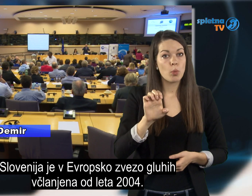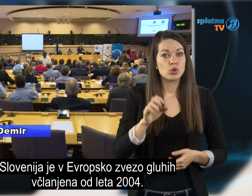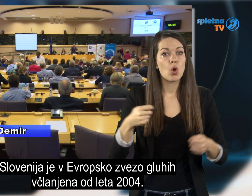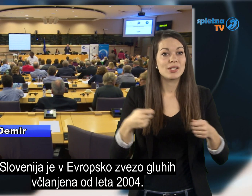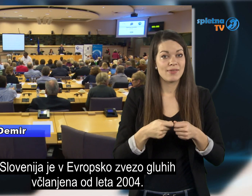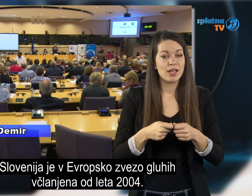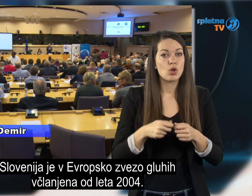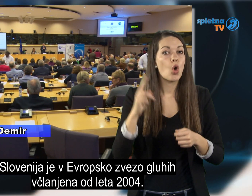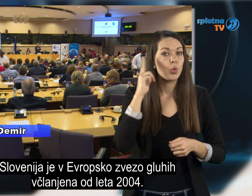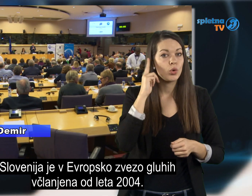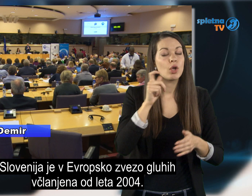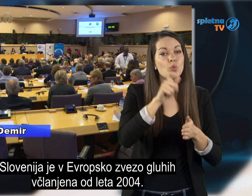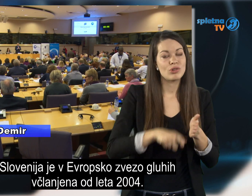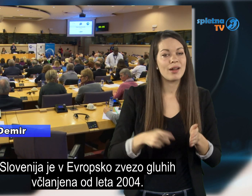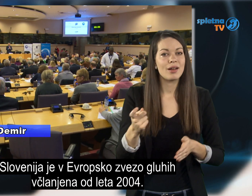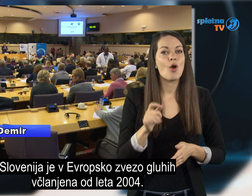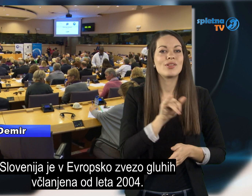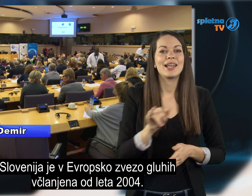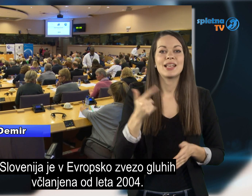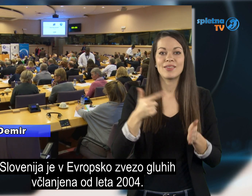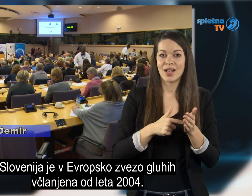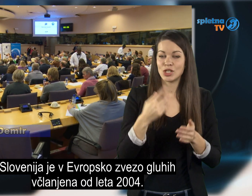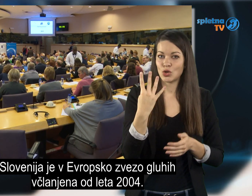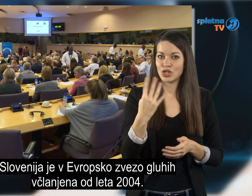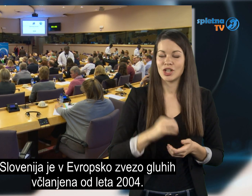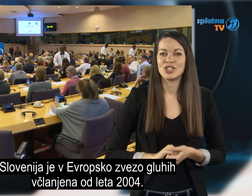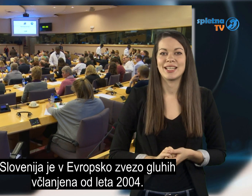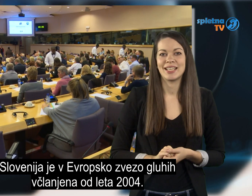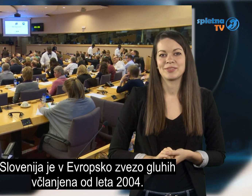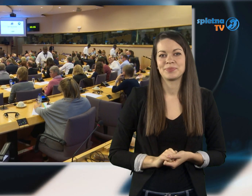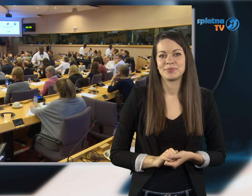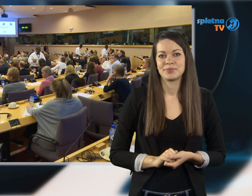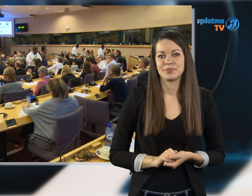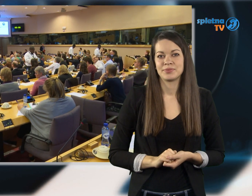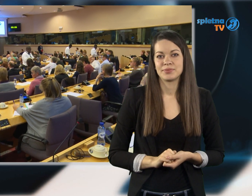Slovenija je v Evropsko zvezo gluhih včlanjena od leta 2004.